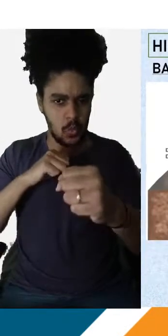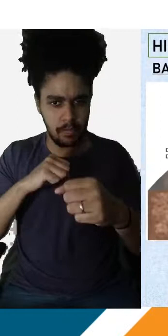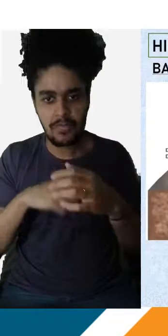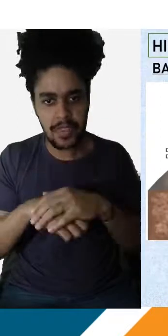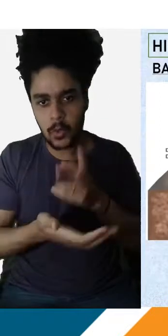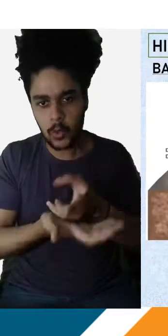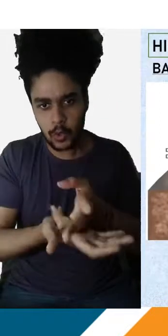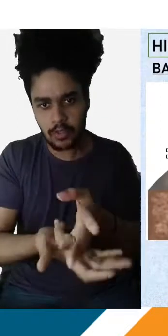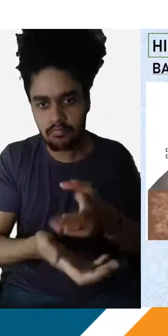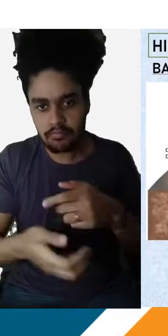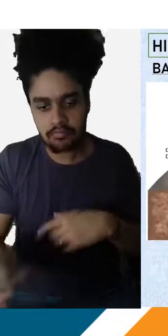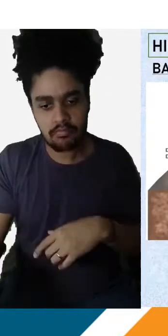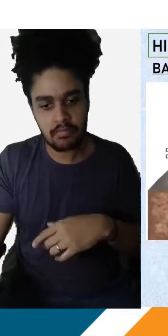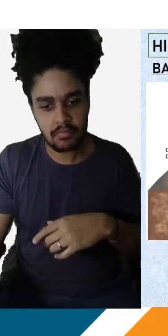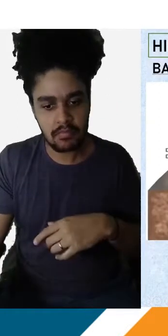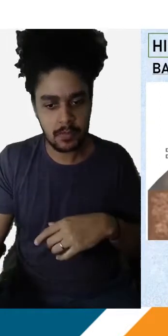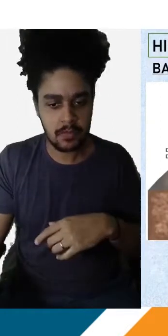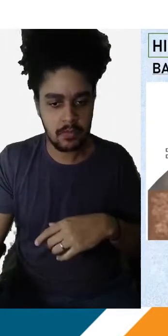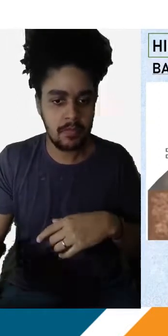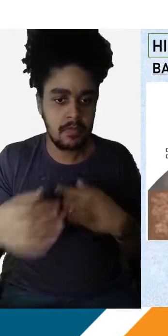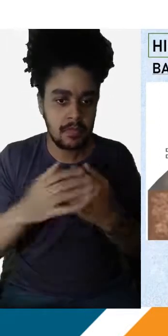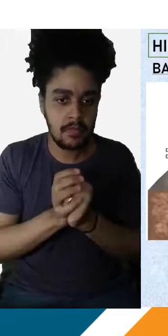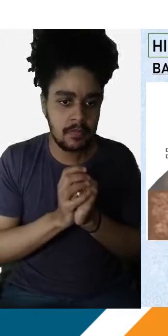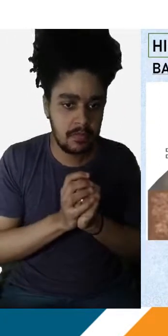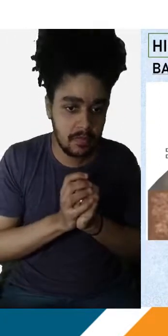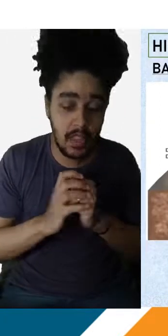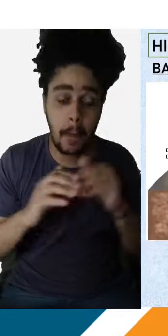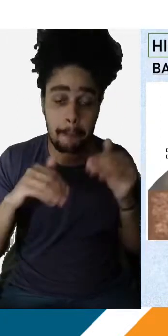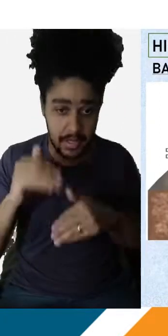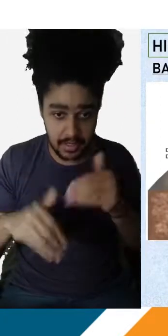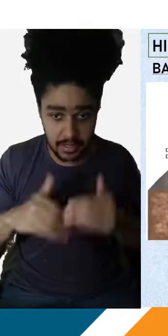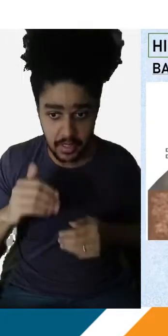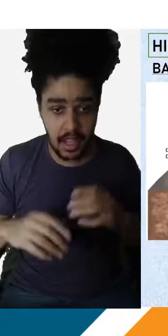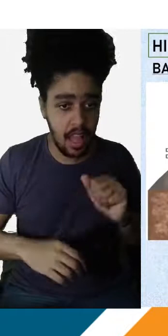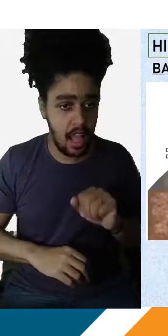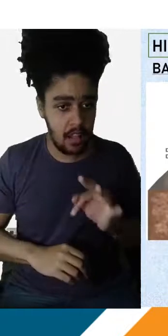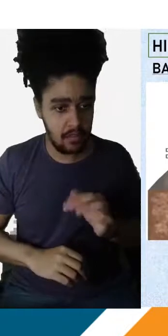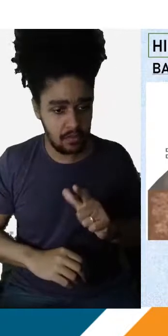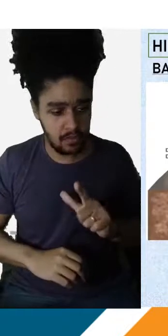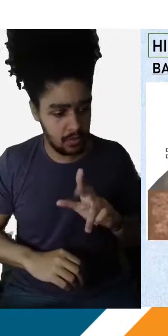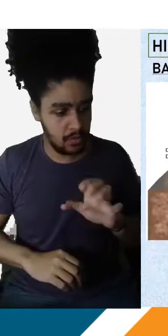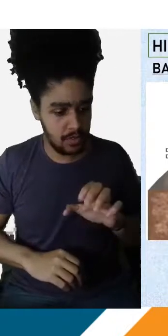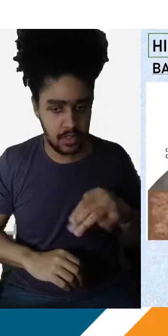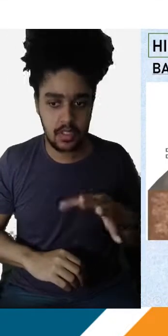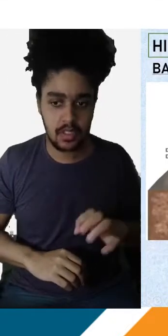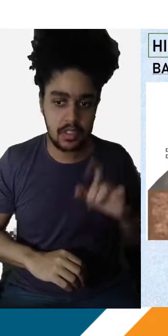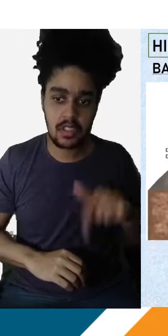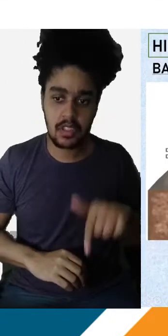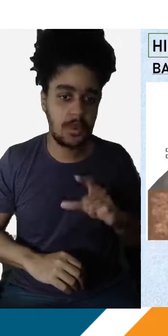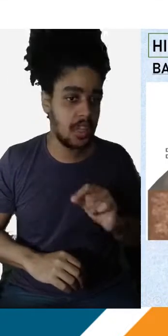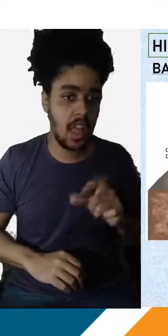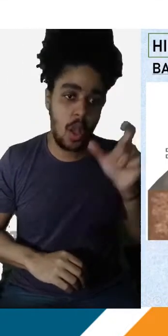olharem desde lá de cima, ok? Beleza. E o afluente? O afluente é justamente o